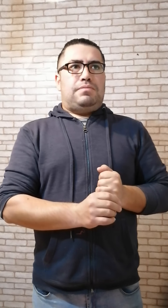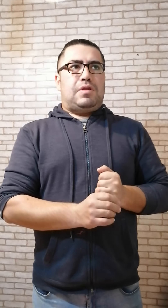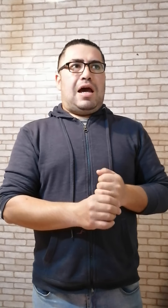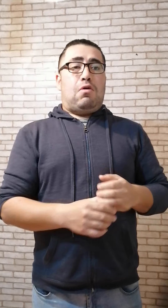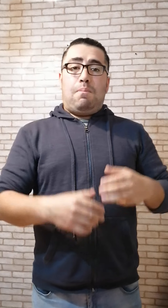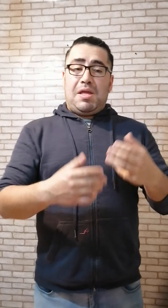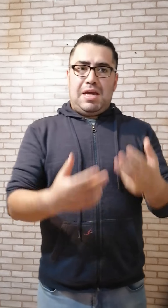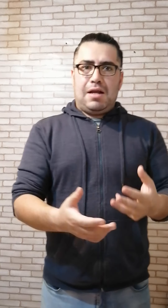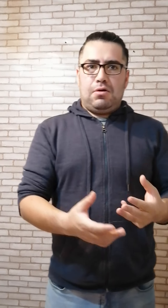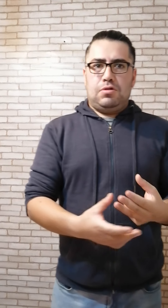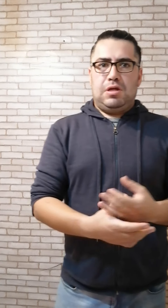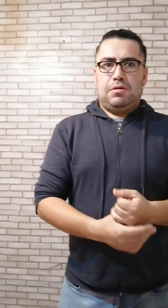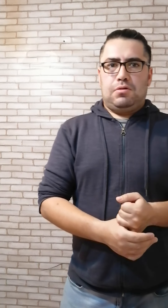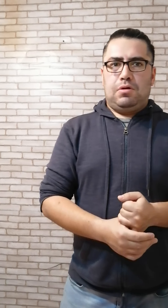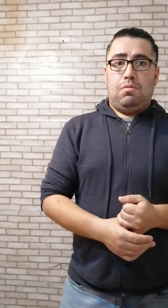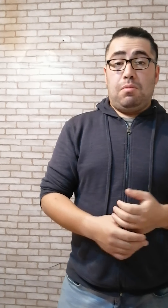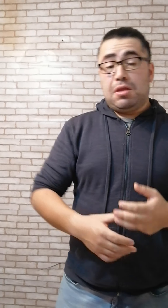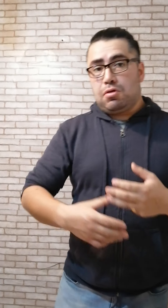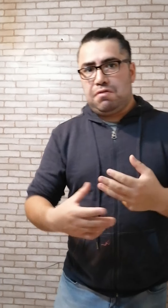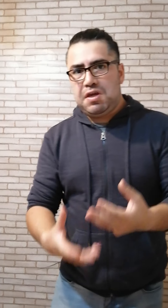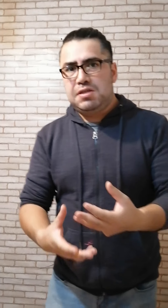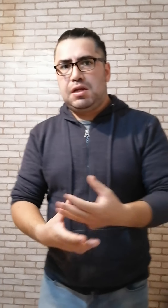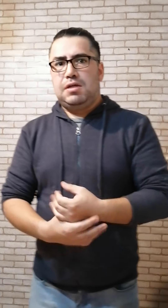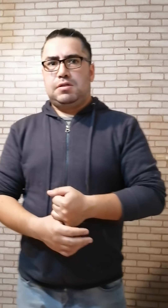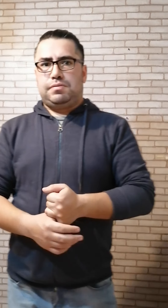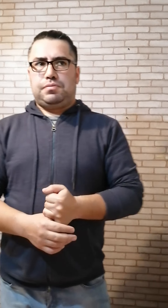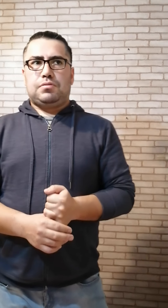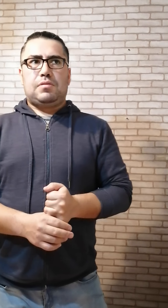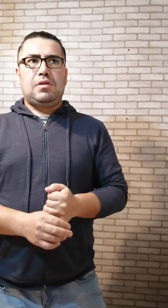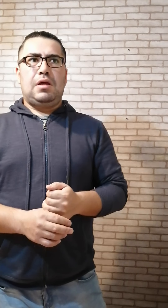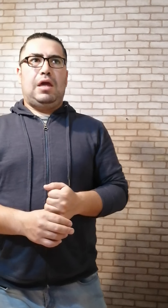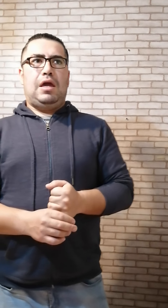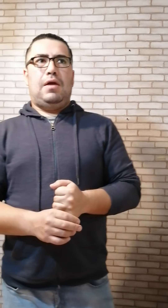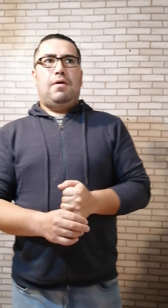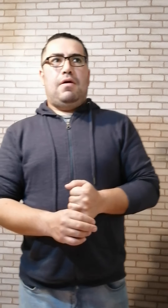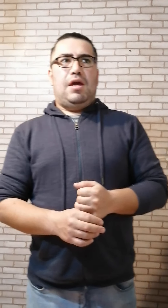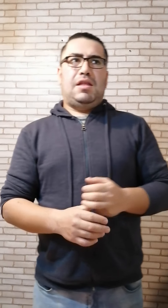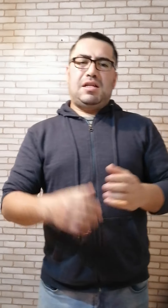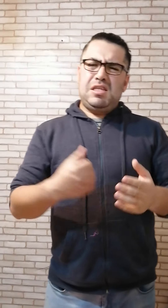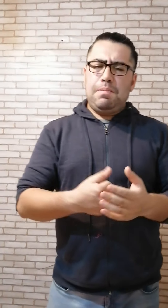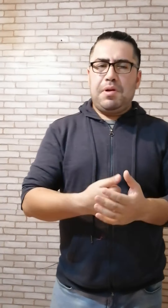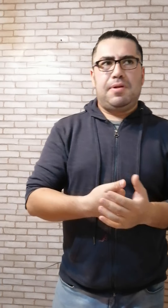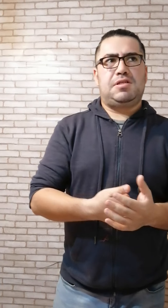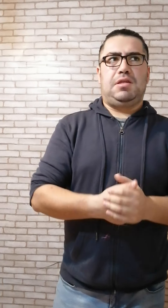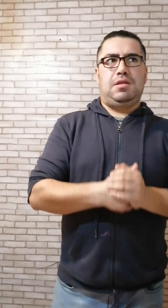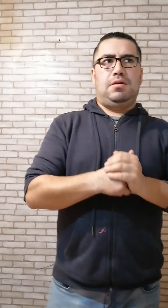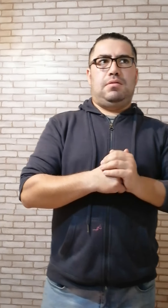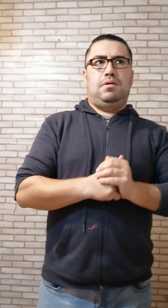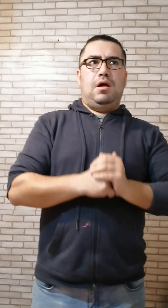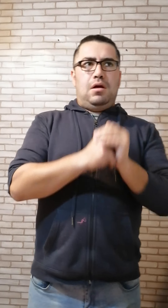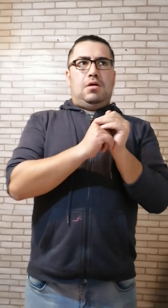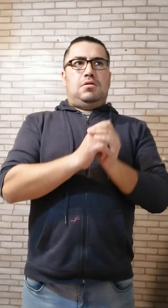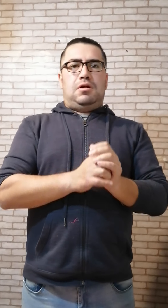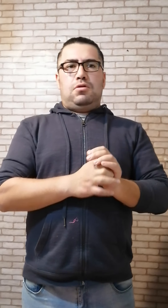a acompañar lo cierto en los momentos difíciles y estar siempre presente cierto